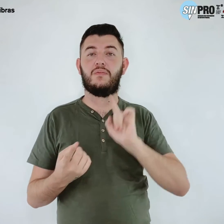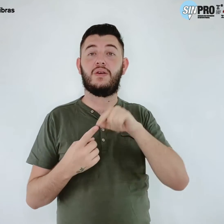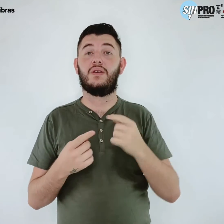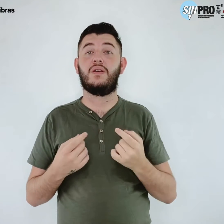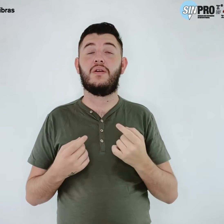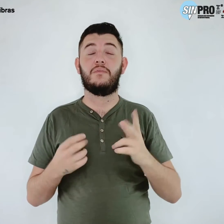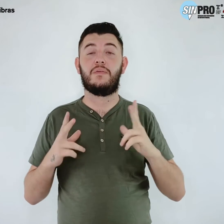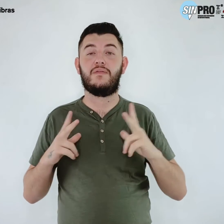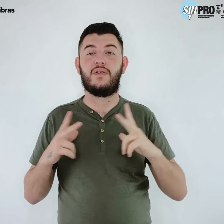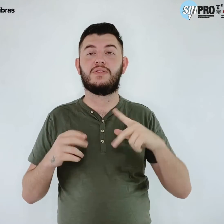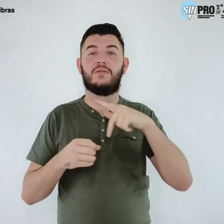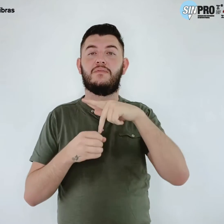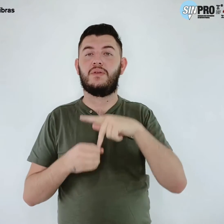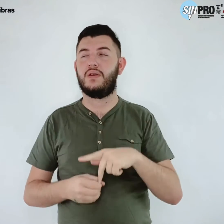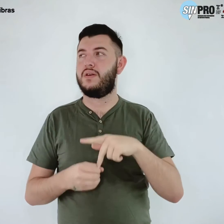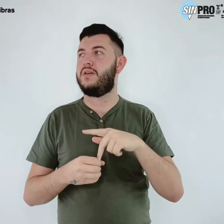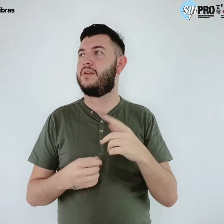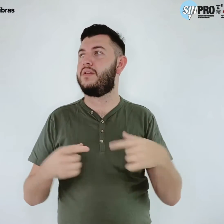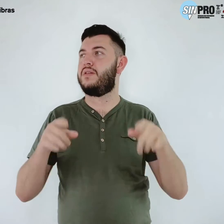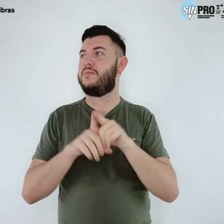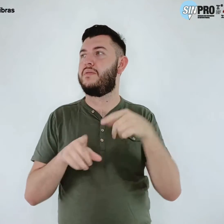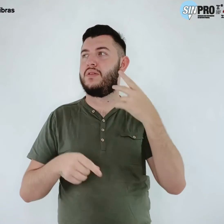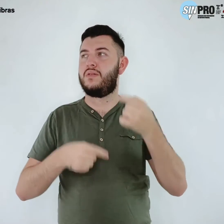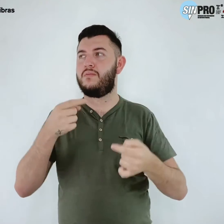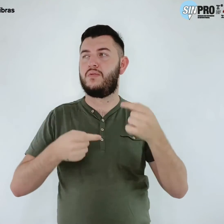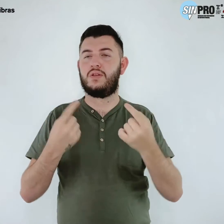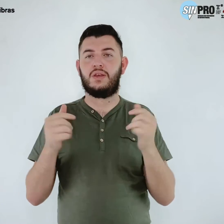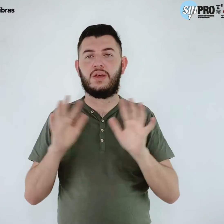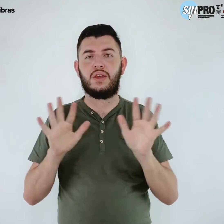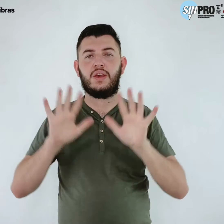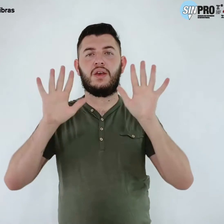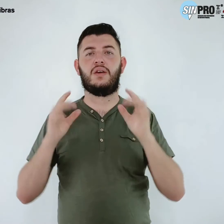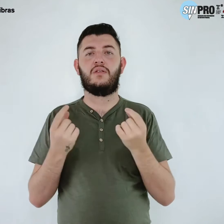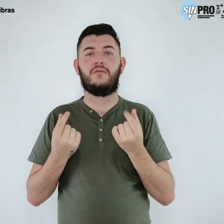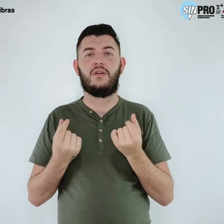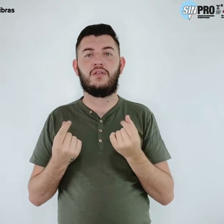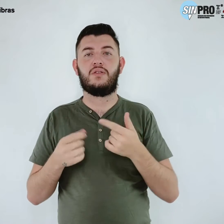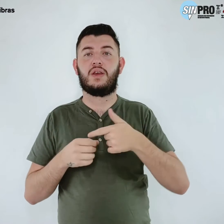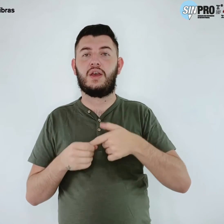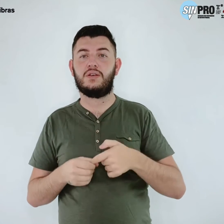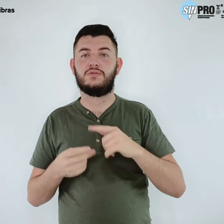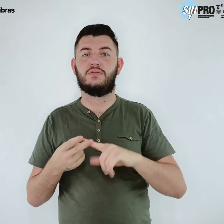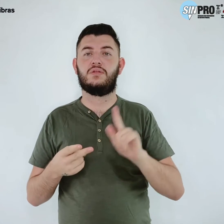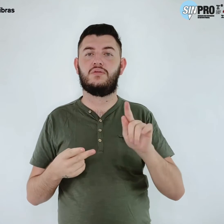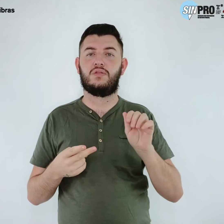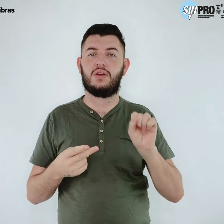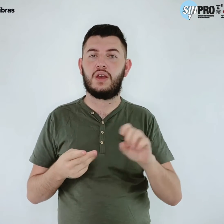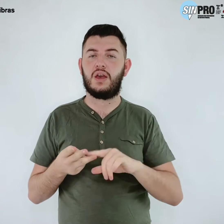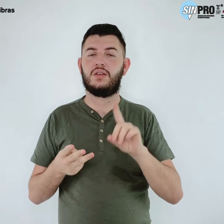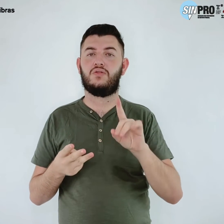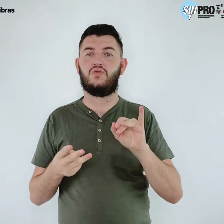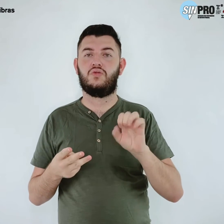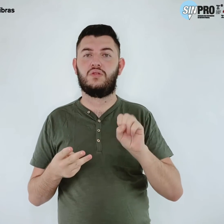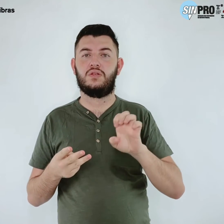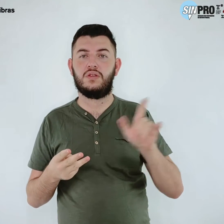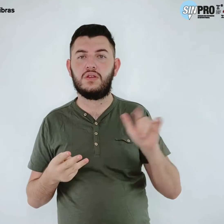a Petrobras e o pré-sal. É essa política que encarece o preço da gasolina, do gás de